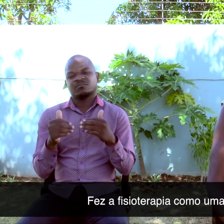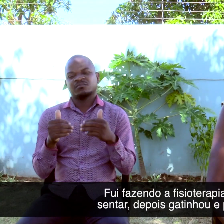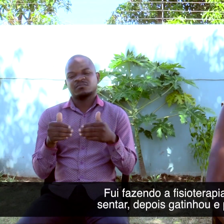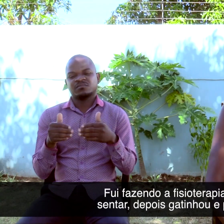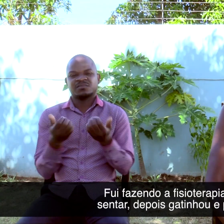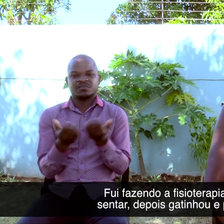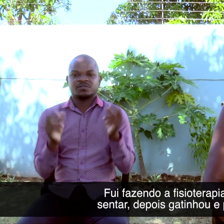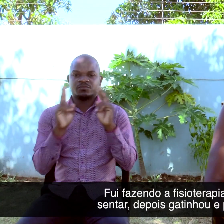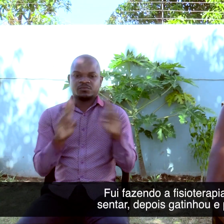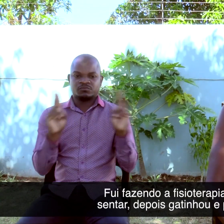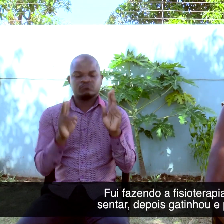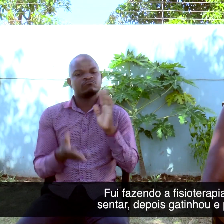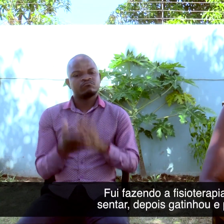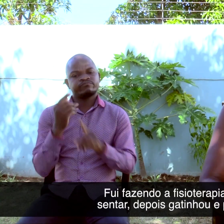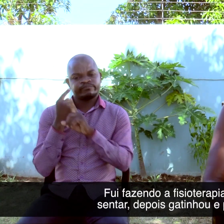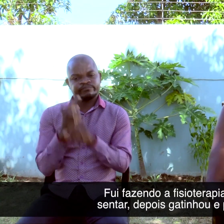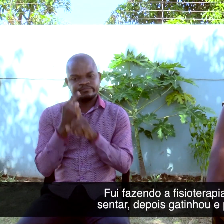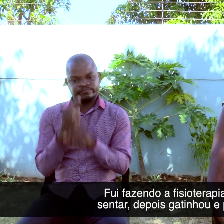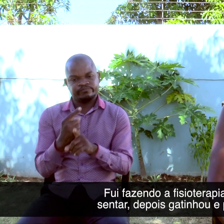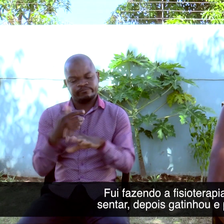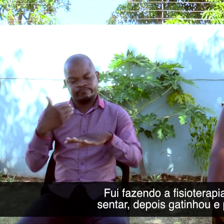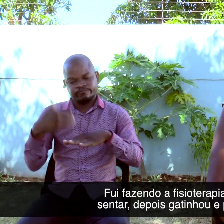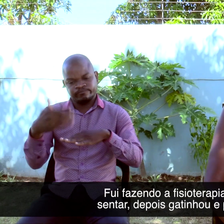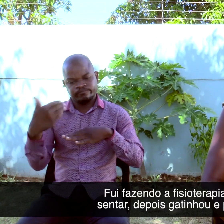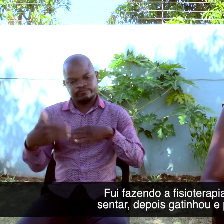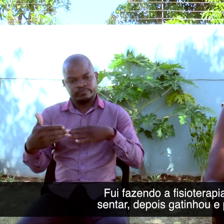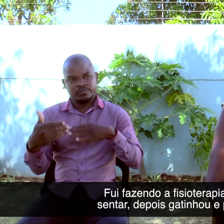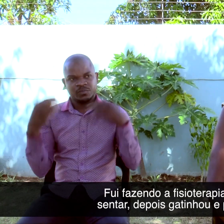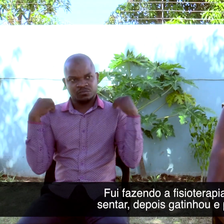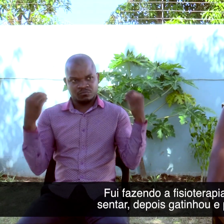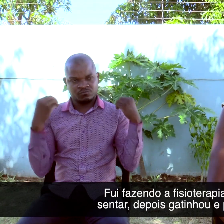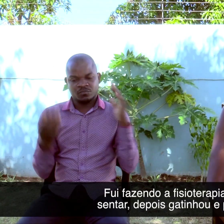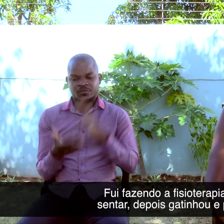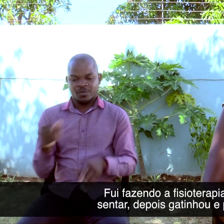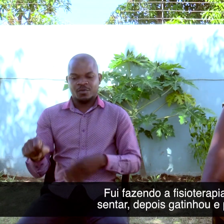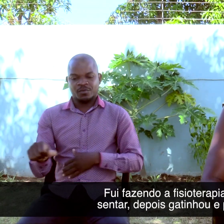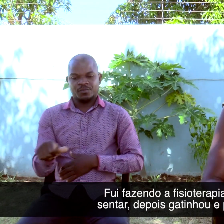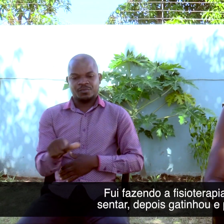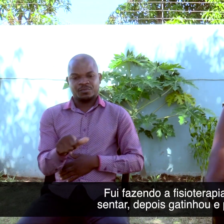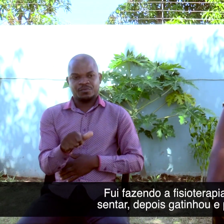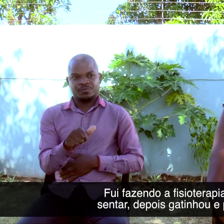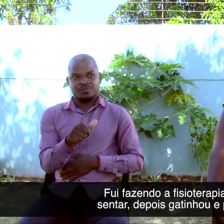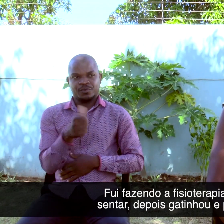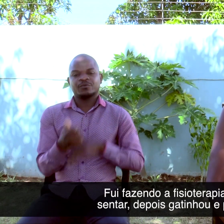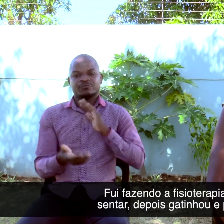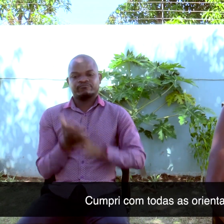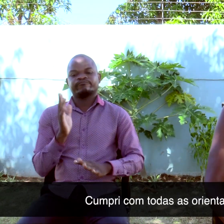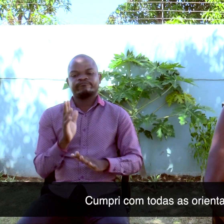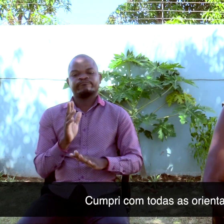Fui fazendo a fisioterapia, começou a sentar, começou a gatinhar, começou a andar.